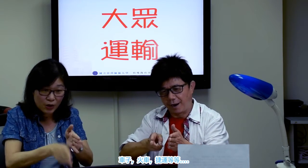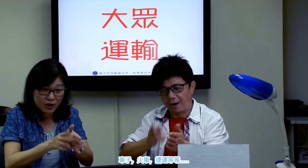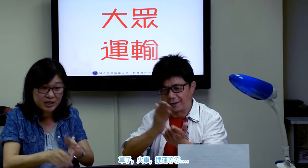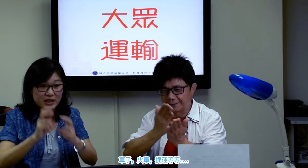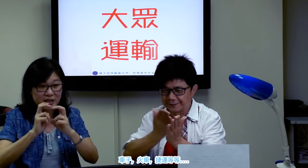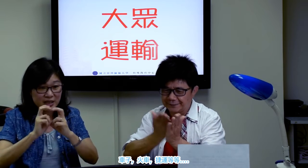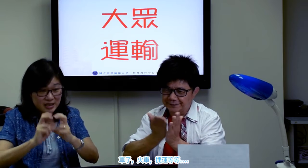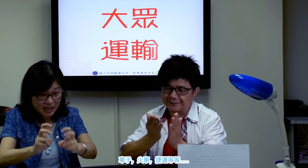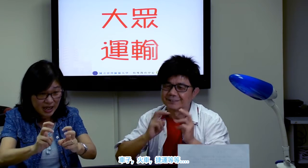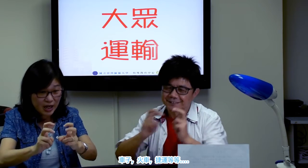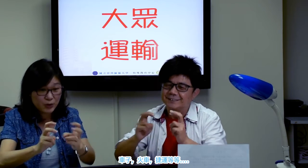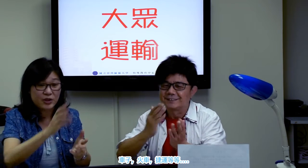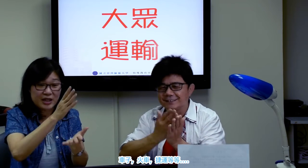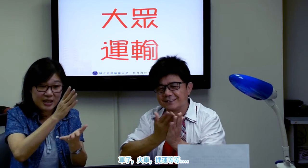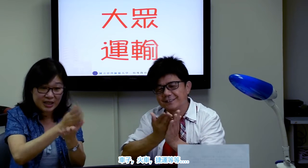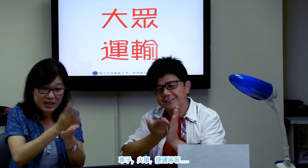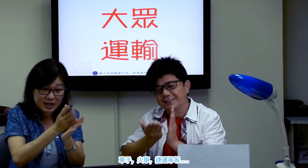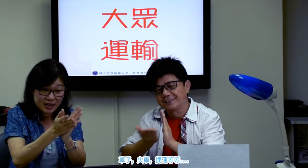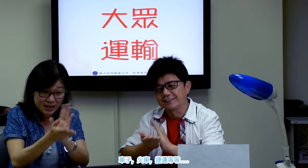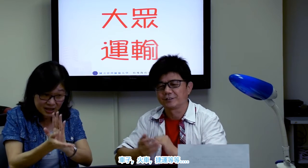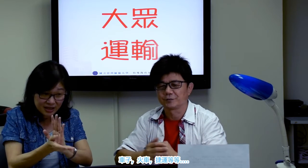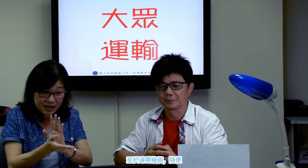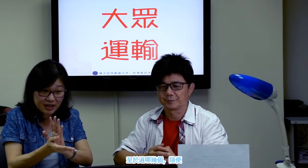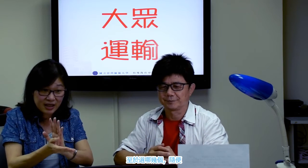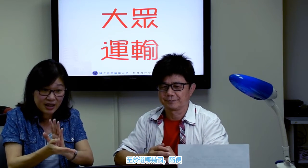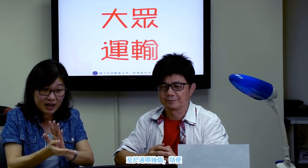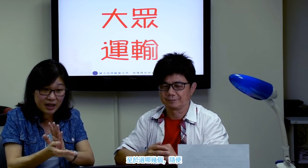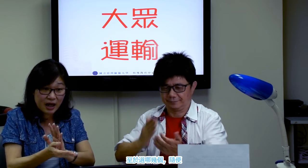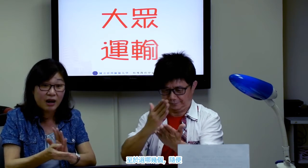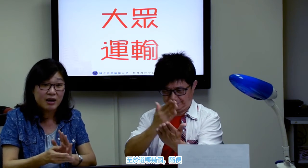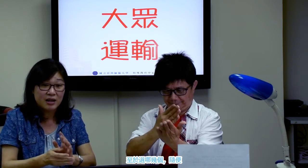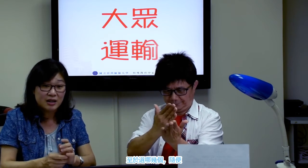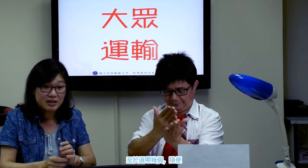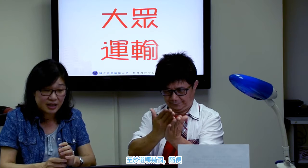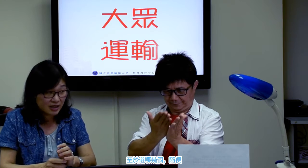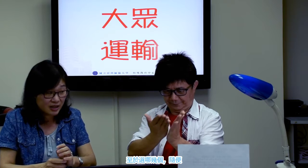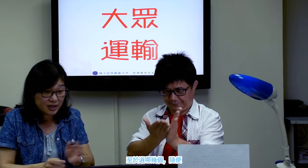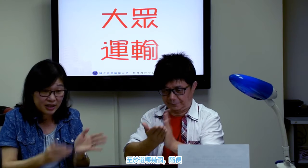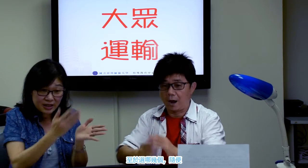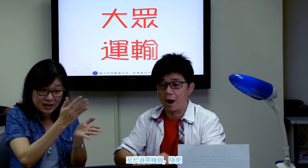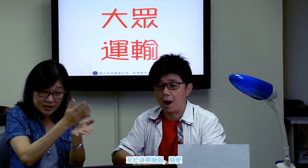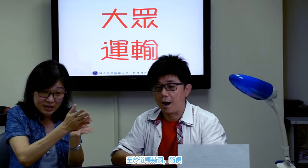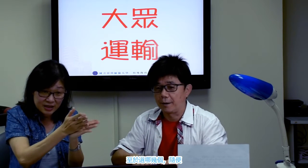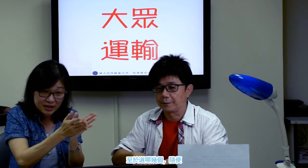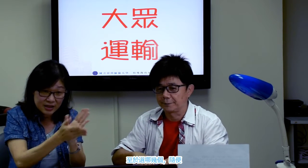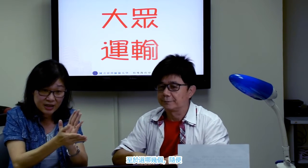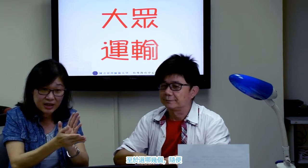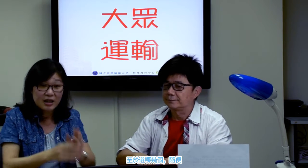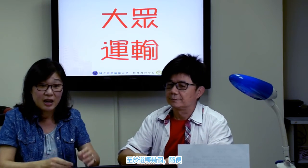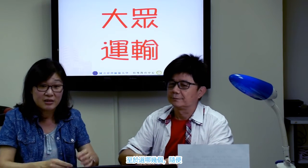车、捷运等等等等，好，等等等等等等等等，好，至于